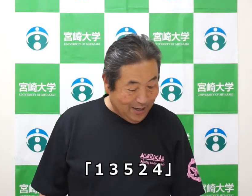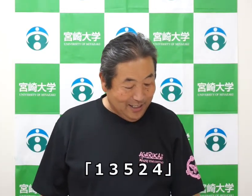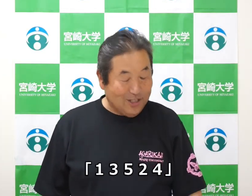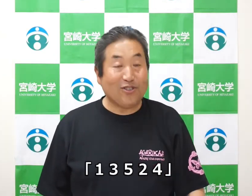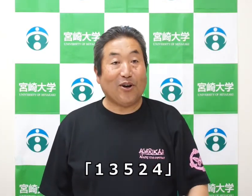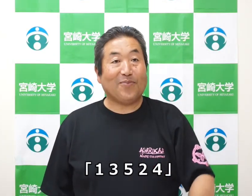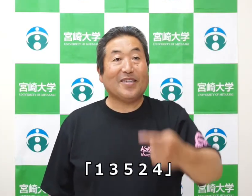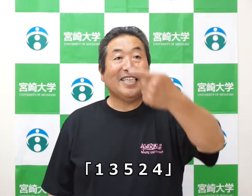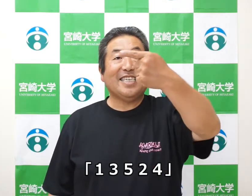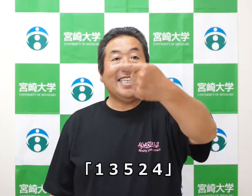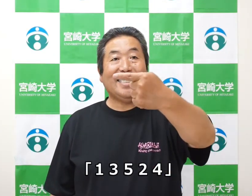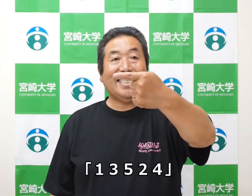13524、